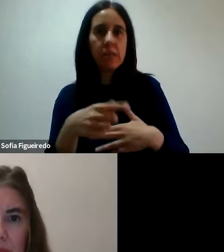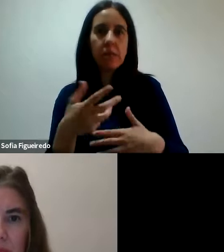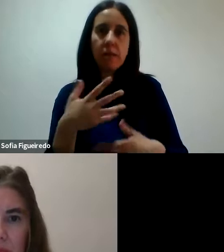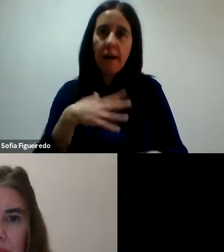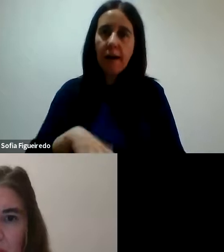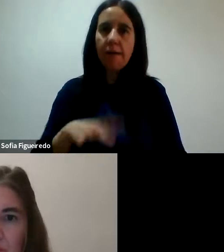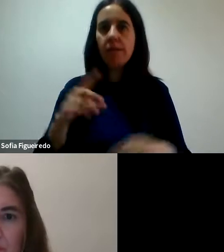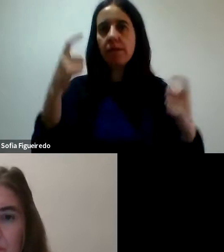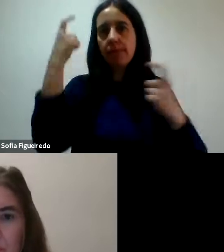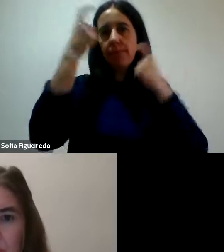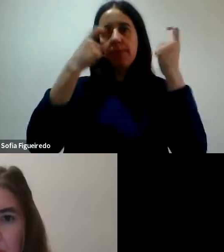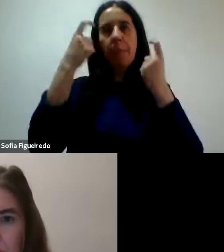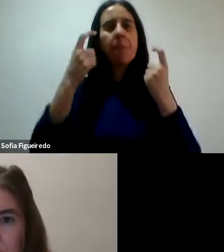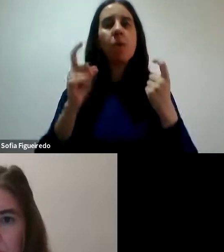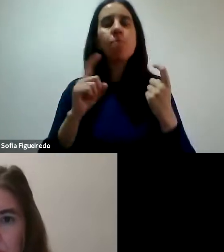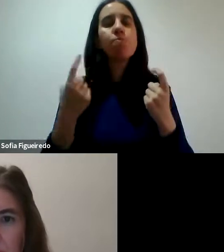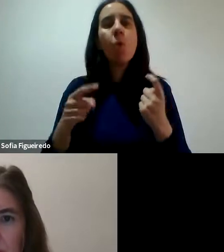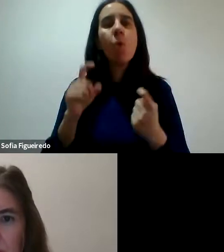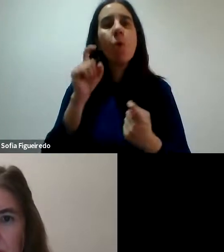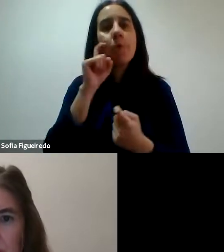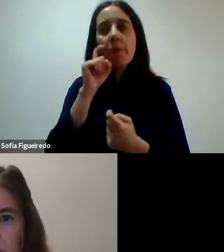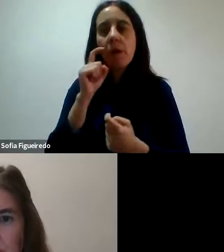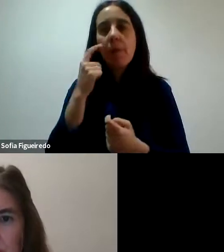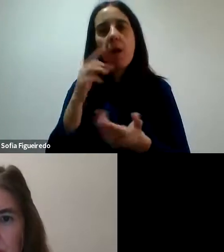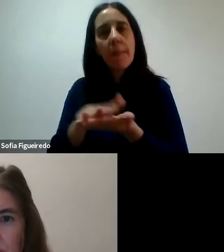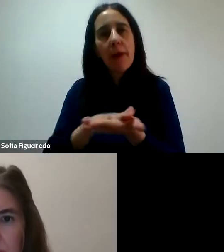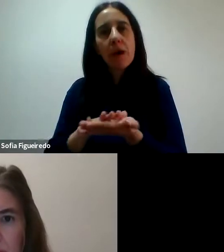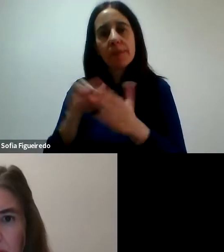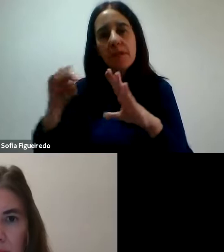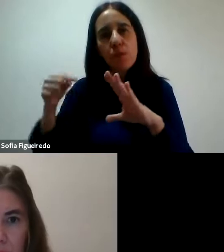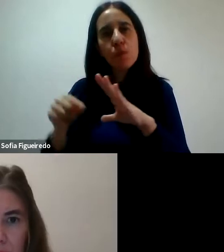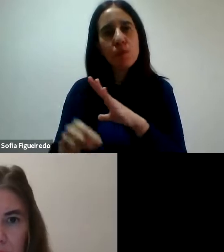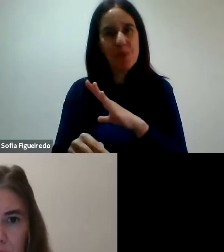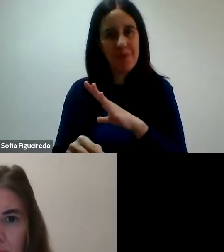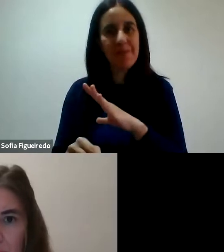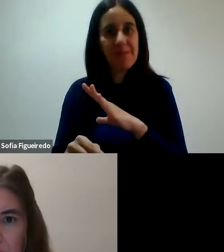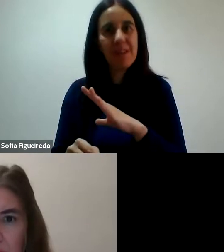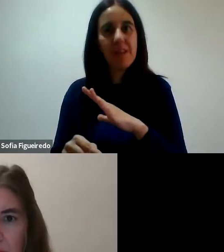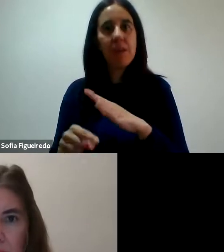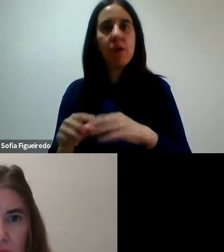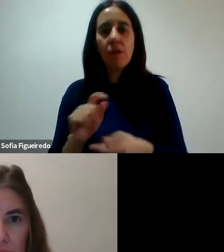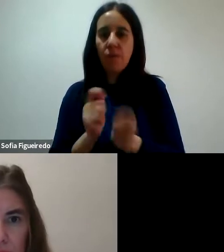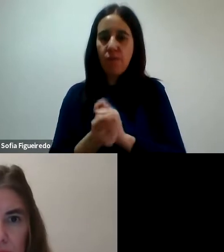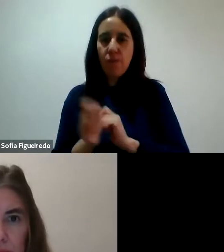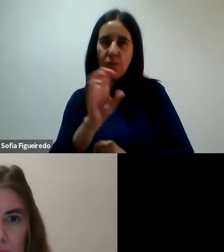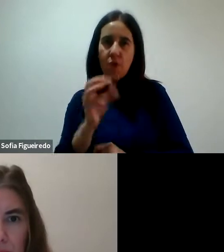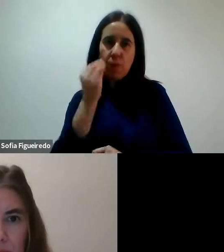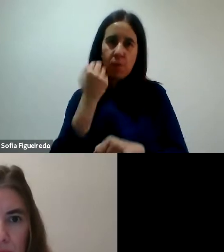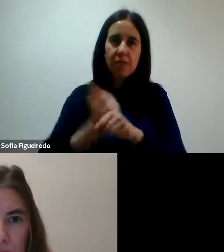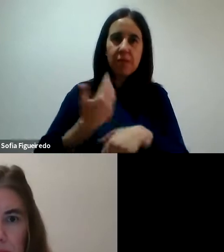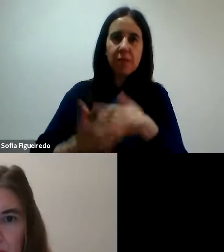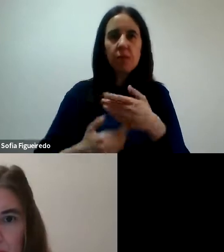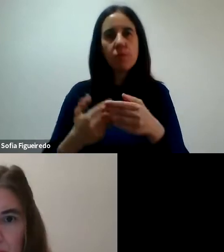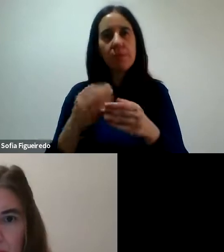que ir não só ao suporte, mas ir à base, ir a fundo e mudar a forma como nós prestamos esse serviço, essa